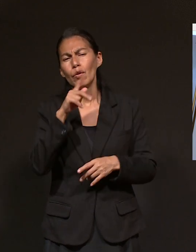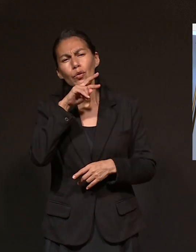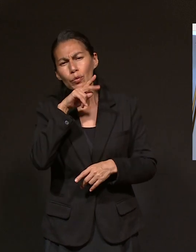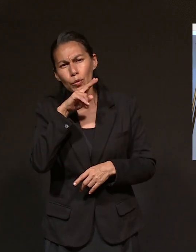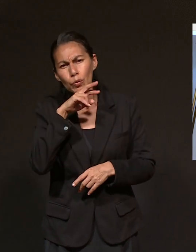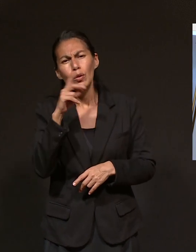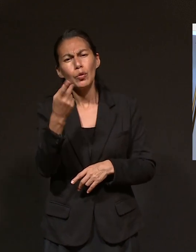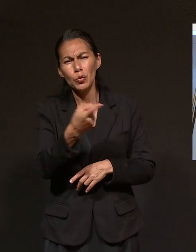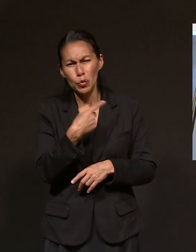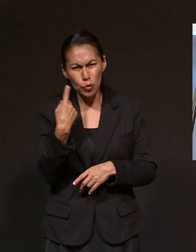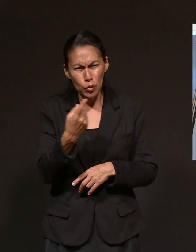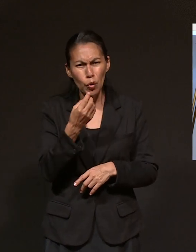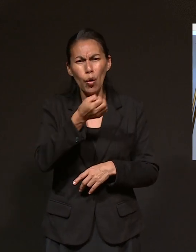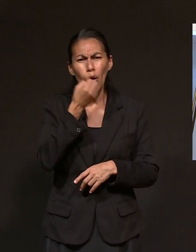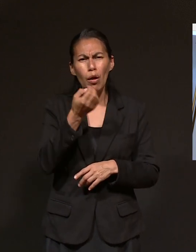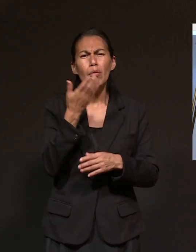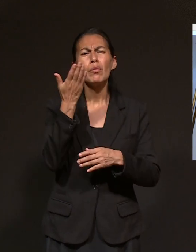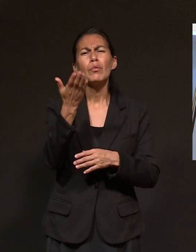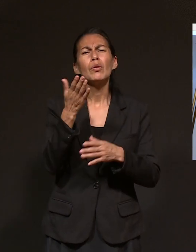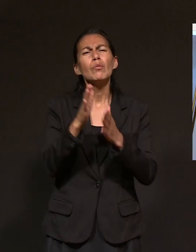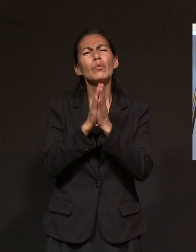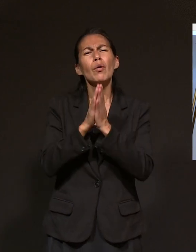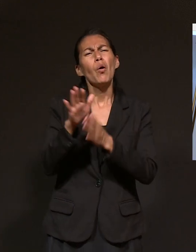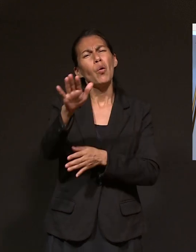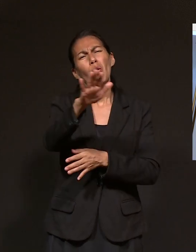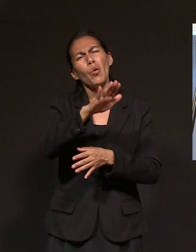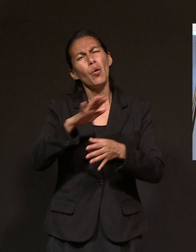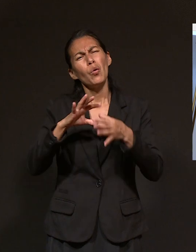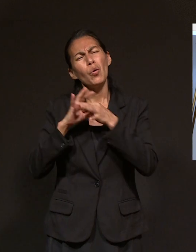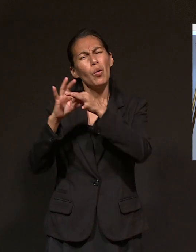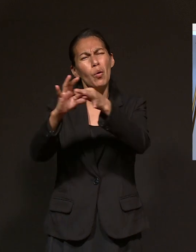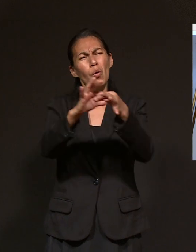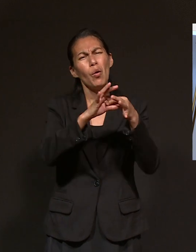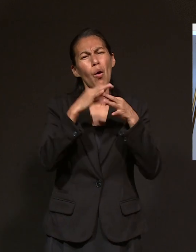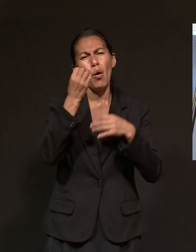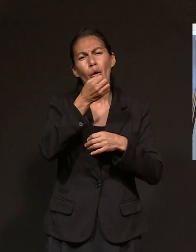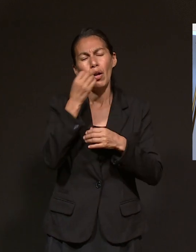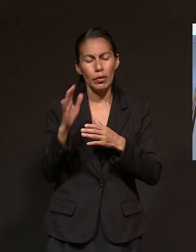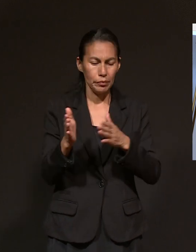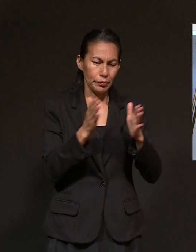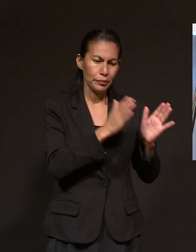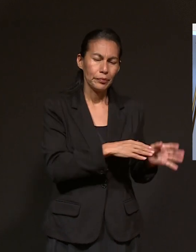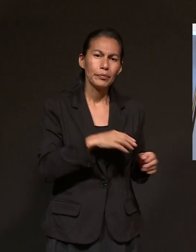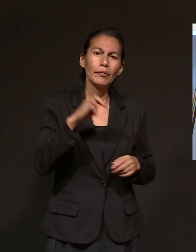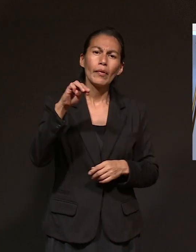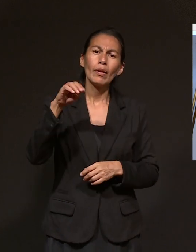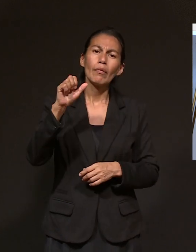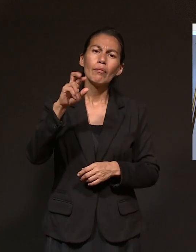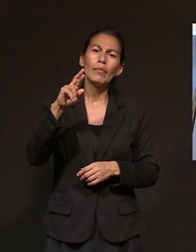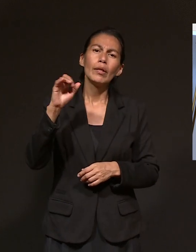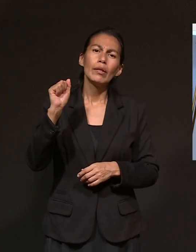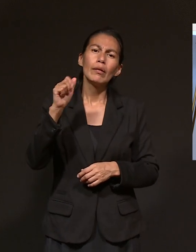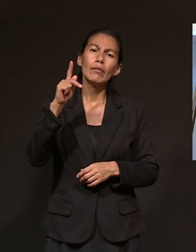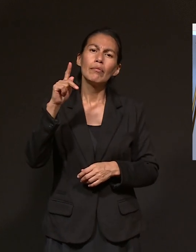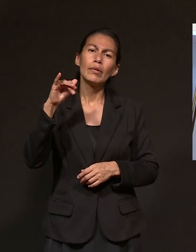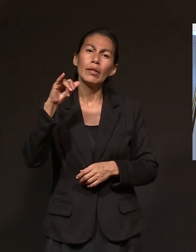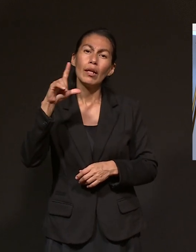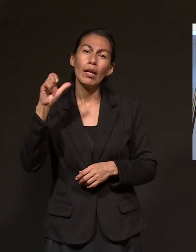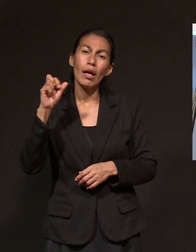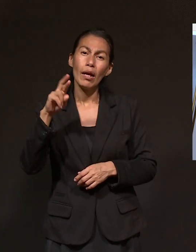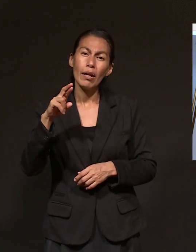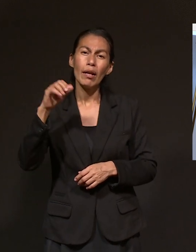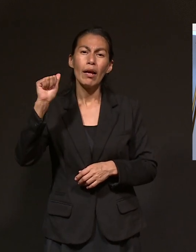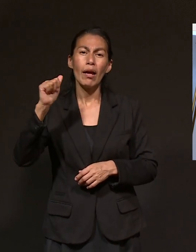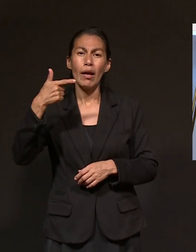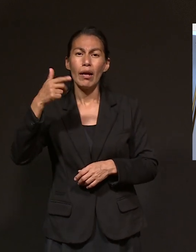dejar Estaremos orando Y pedimos que todos nos unamos En oración María del Pilar Aguirre Pido oración